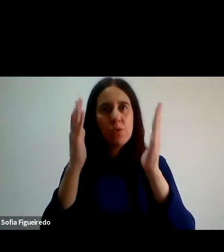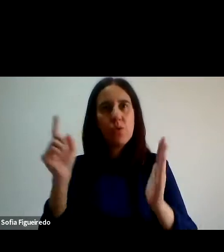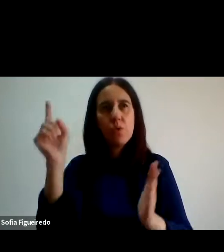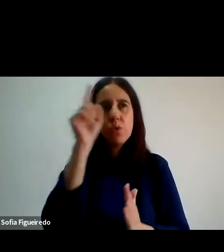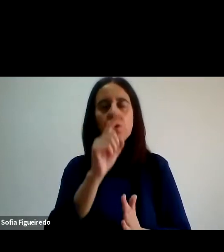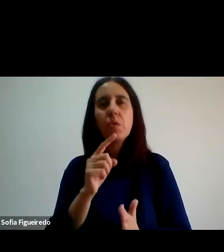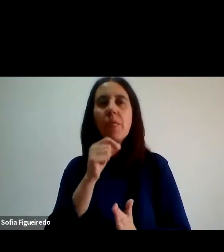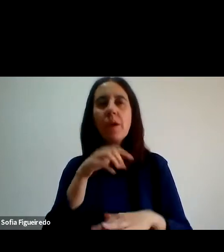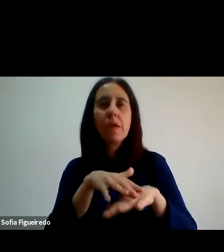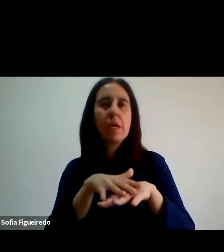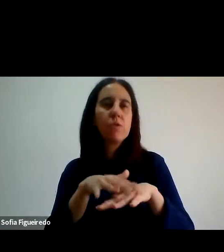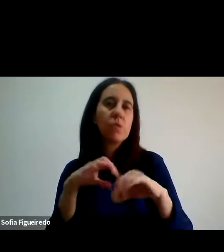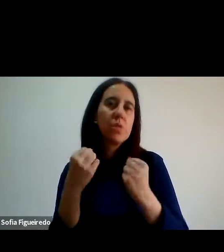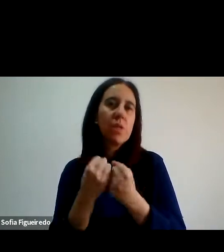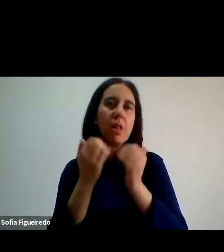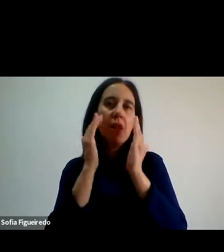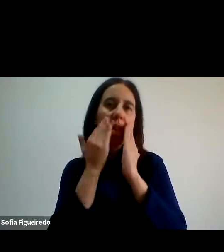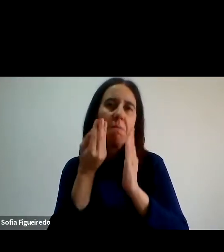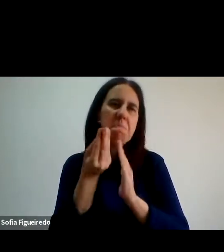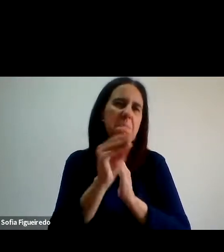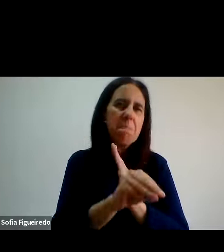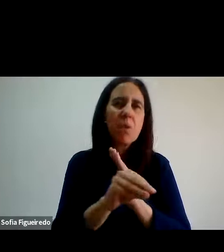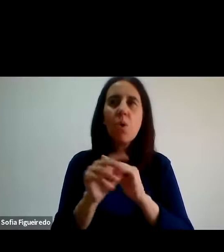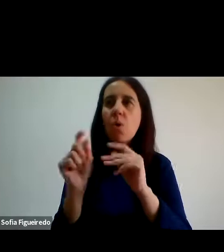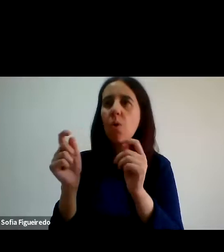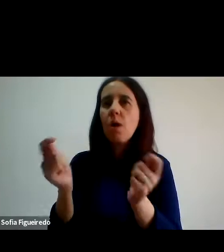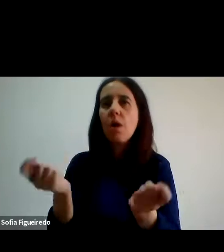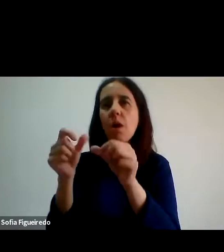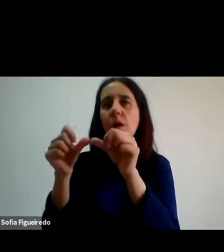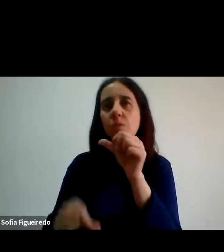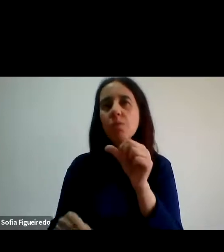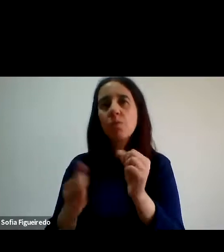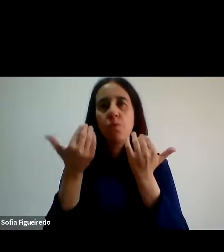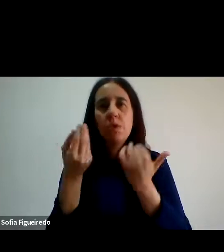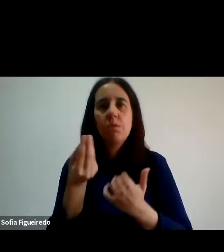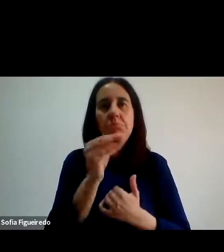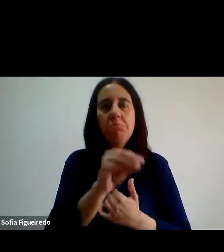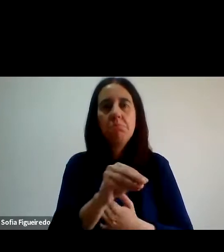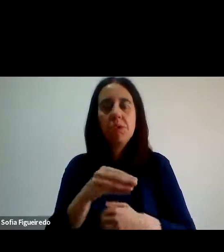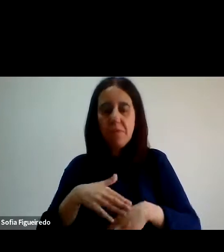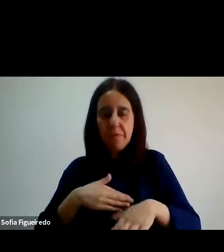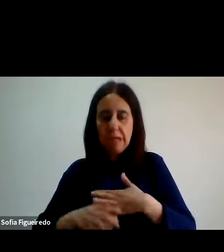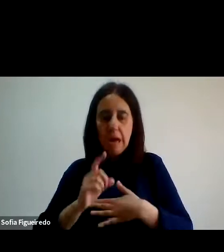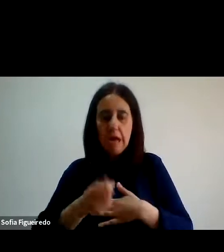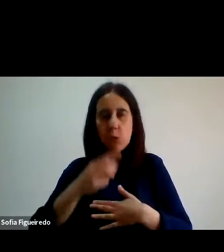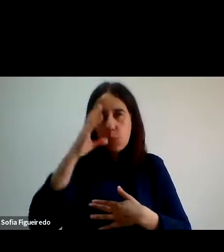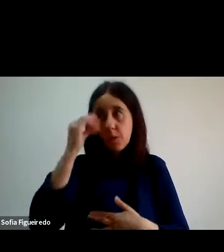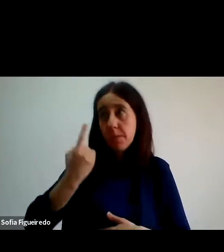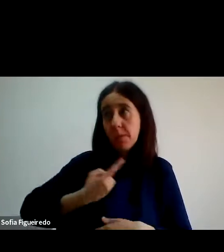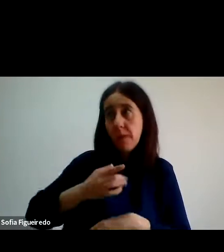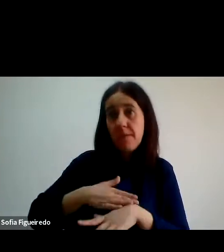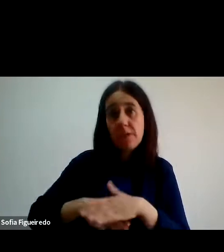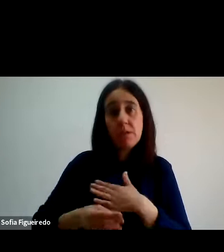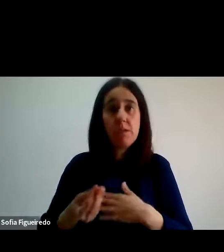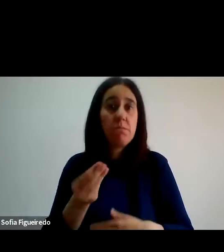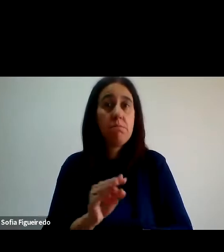coisa numa rede social, ou às vezes faço determinado anúncio, às vezes faço uma notícia, e eu nem sempre lembro o que estou a fazer porque me mandaram fazer.